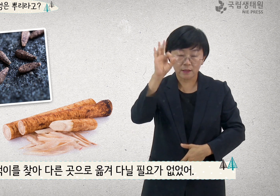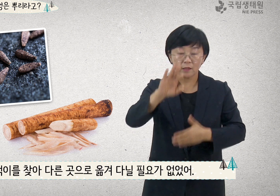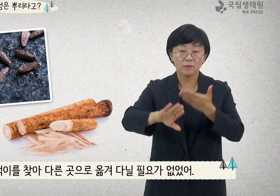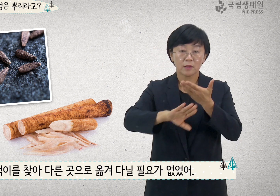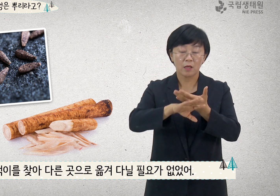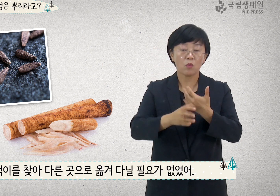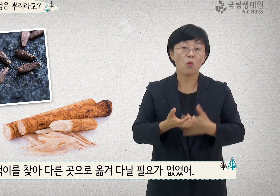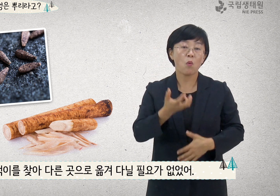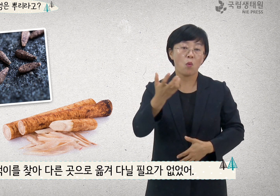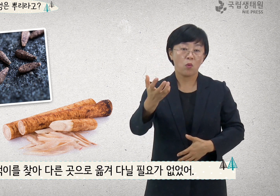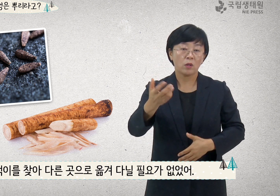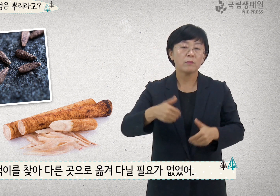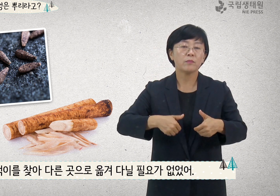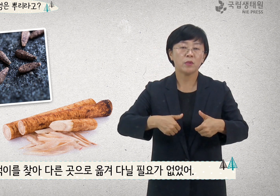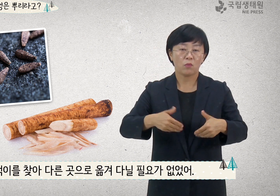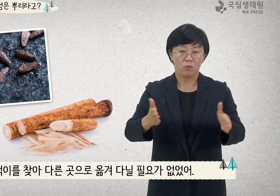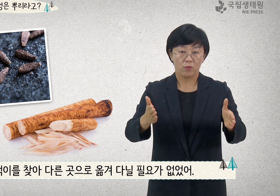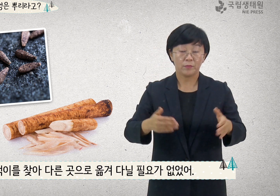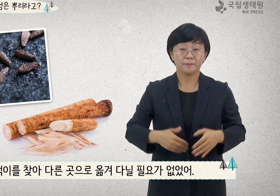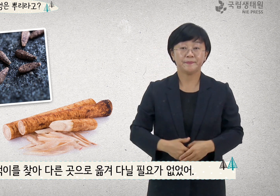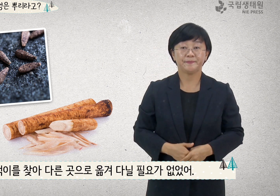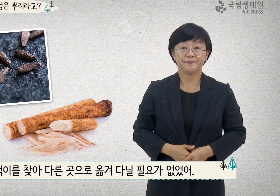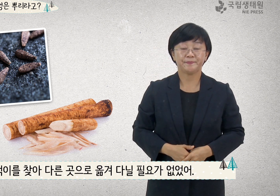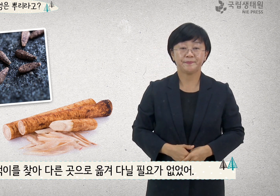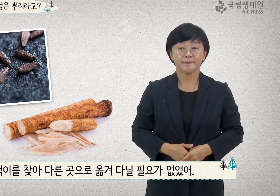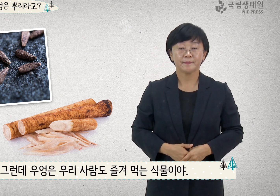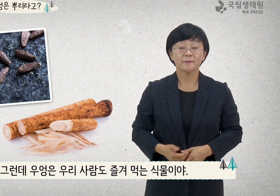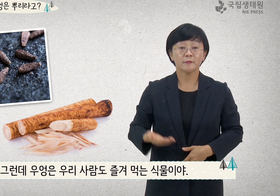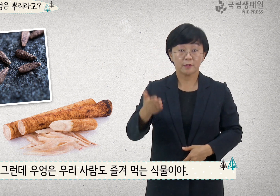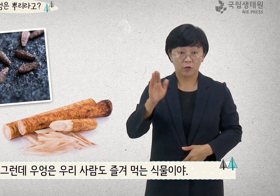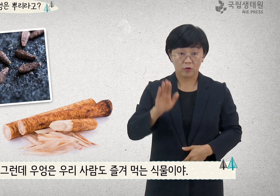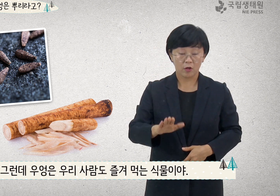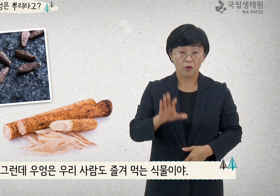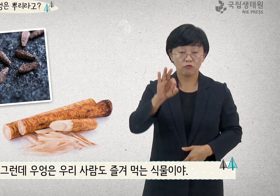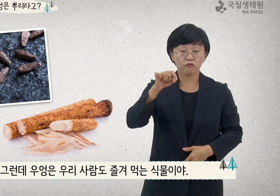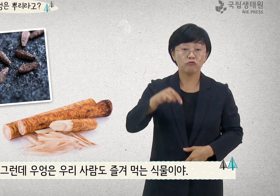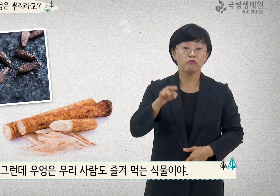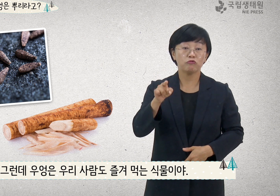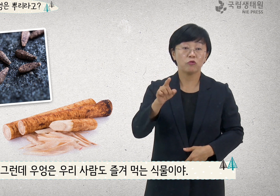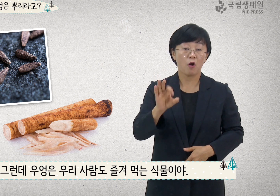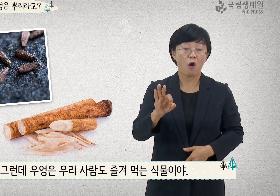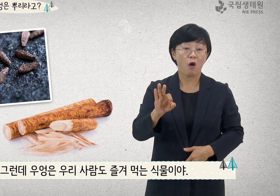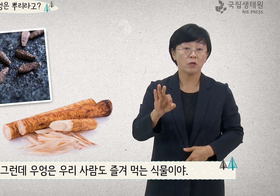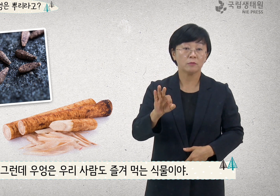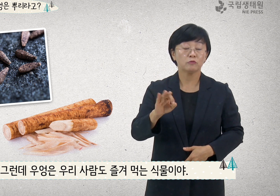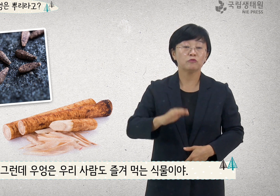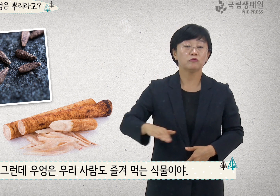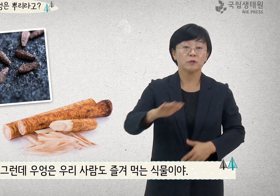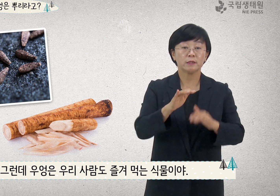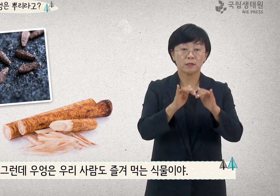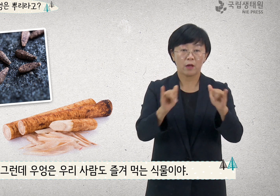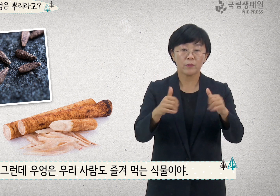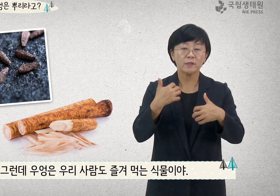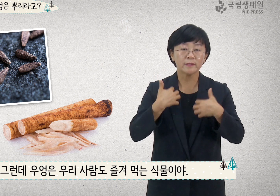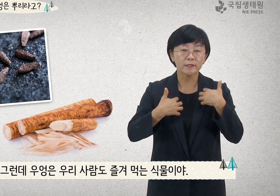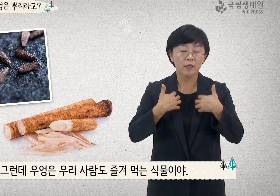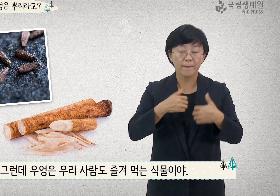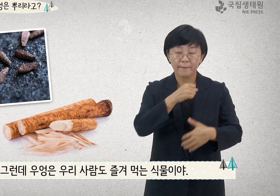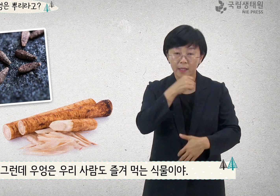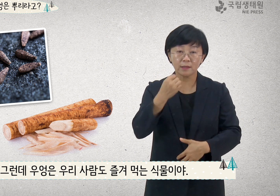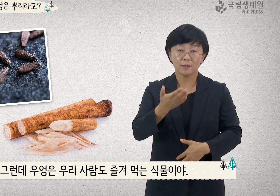먹이를 찾아 다른 곳으로 옮겨 다닐 필요가 없었어. 그런데 우엉은 우리 사람도 즐겨 먹는